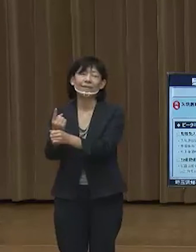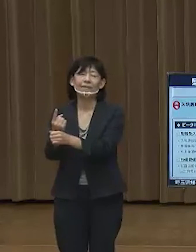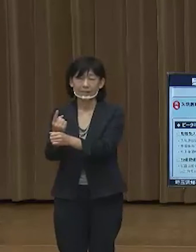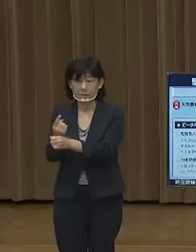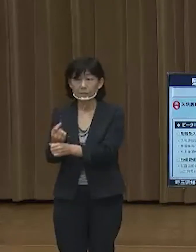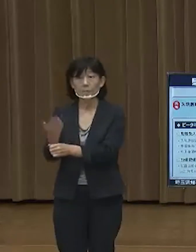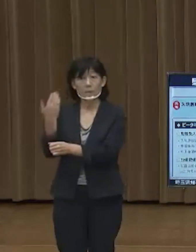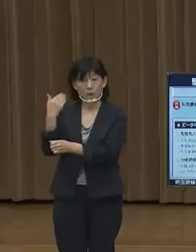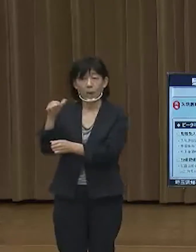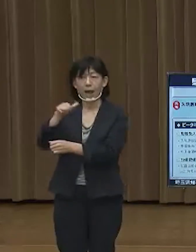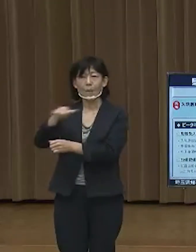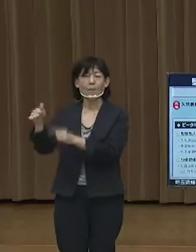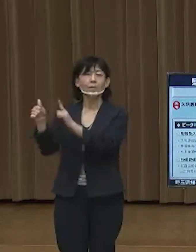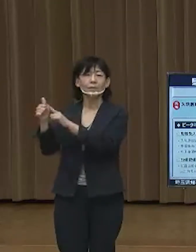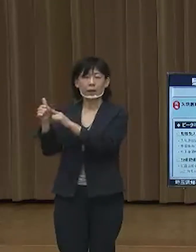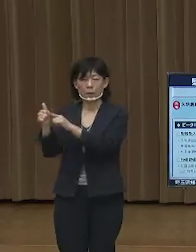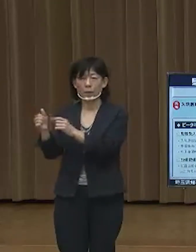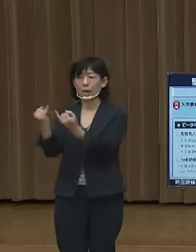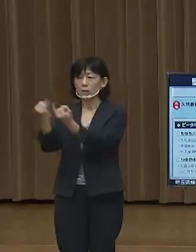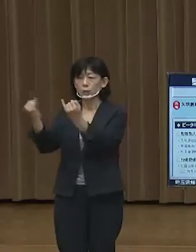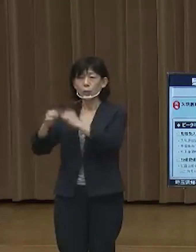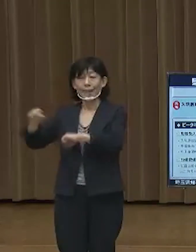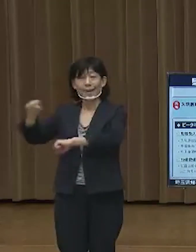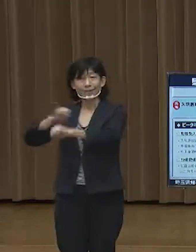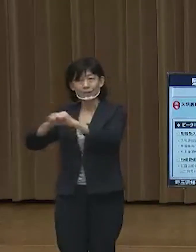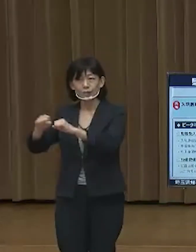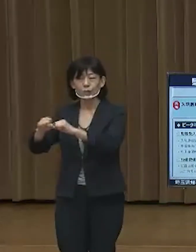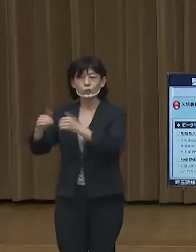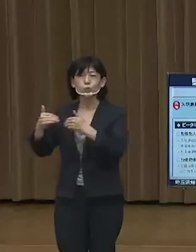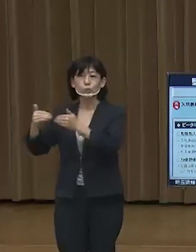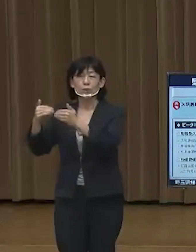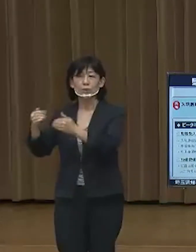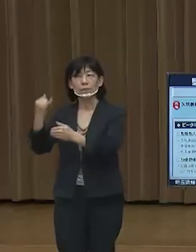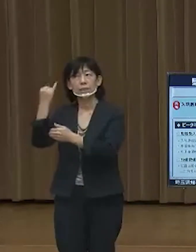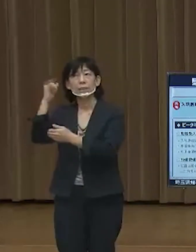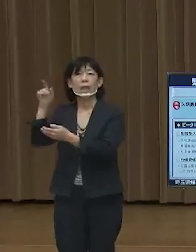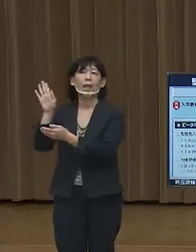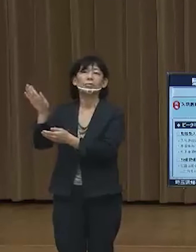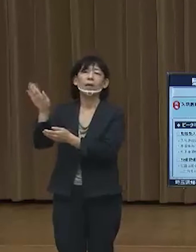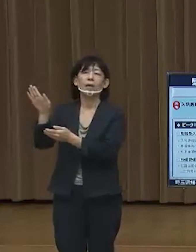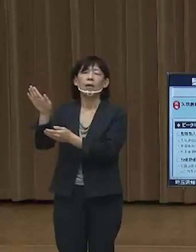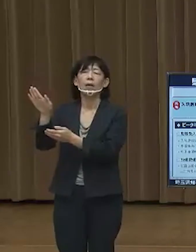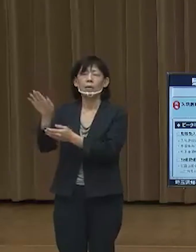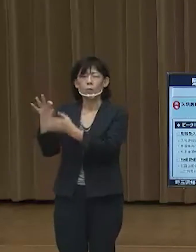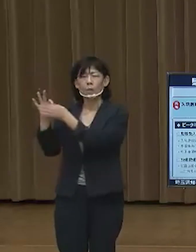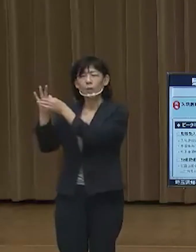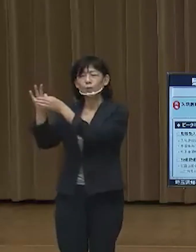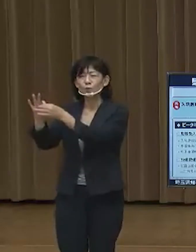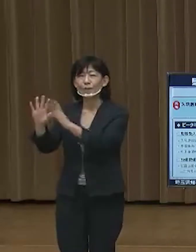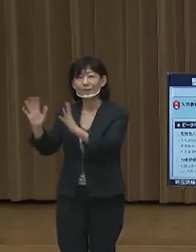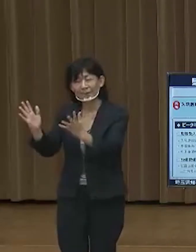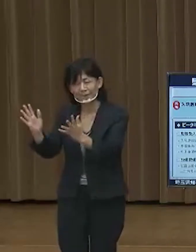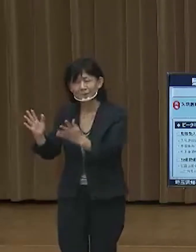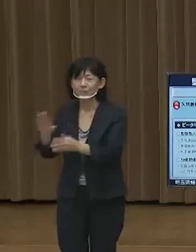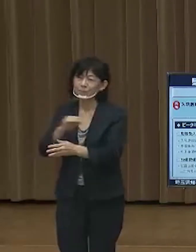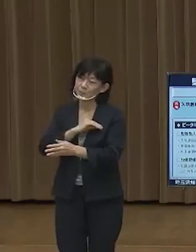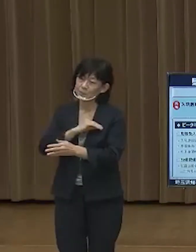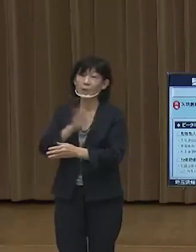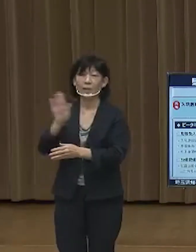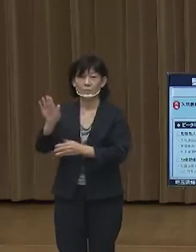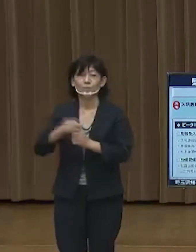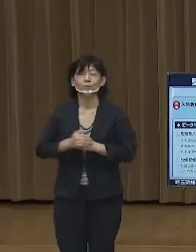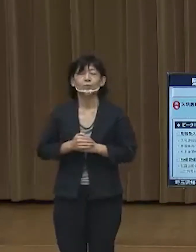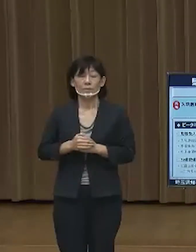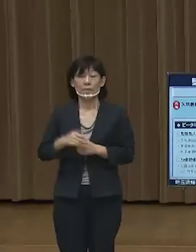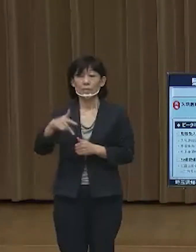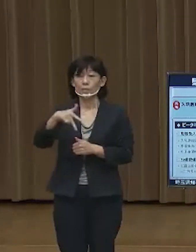た安倍政権の継承をしていただきたかったところではあります。で、他方で菅総理がですね、この